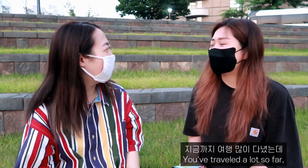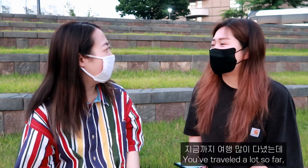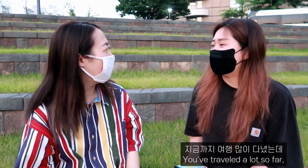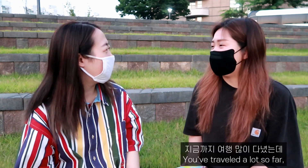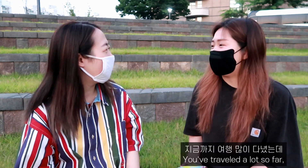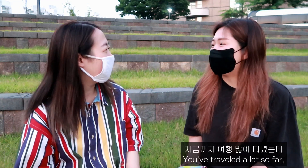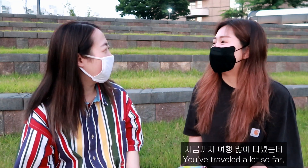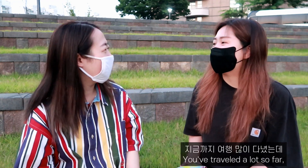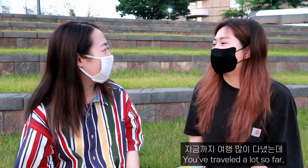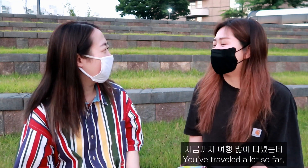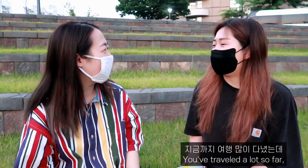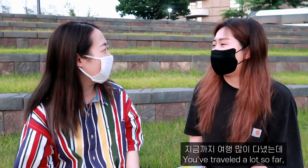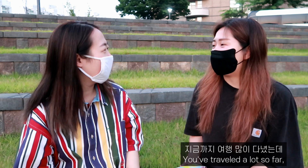지금까지 여행 많이 다녔는데